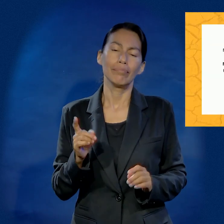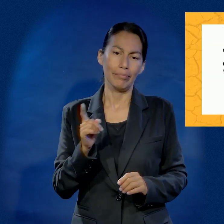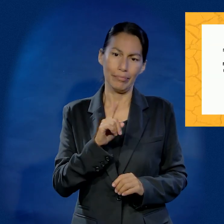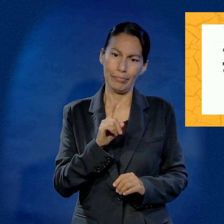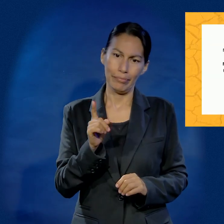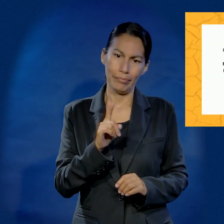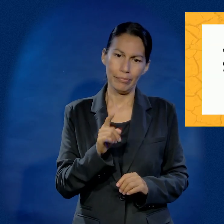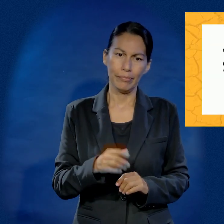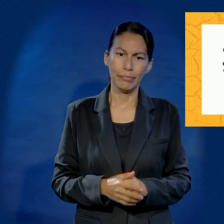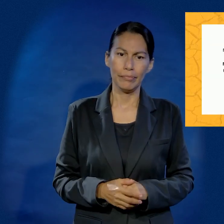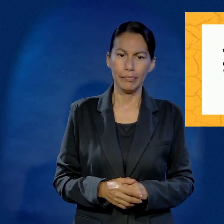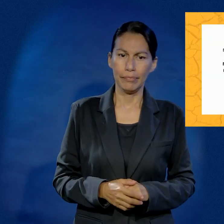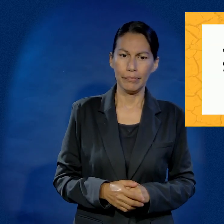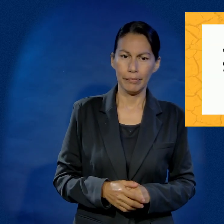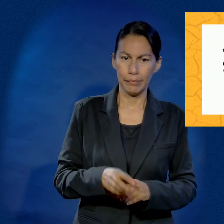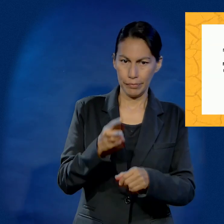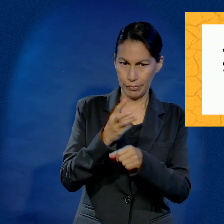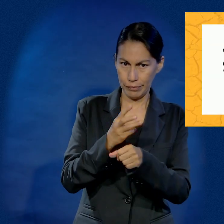Tercero,